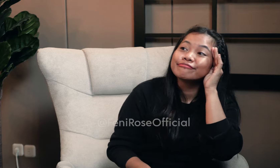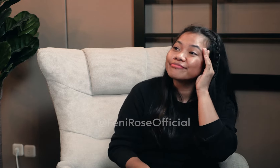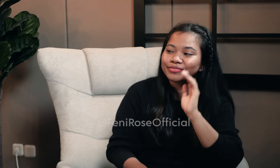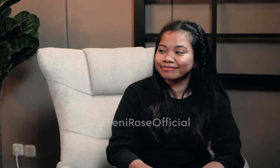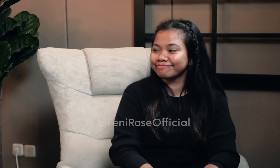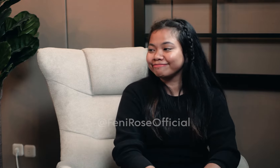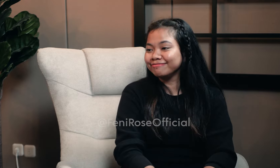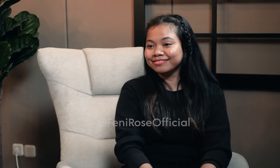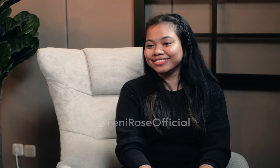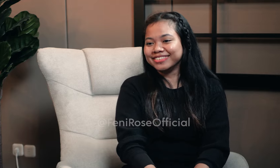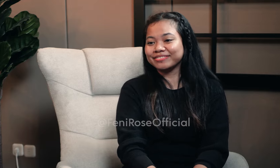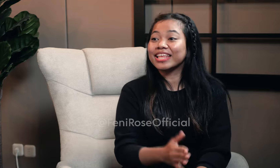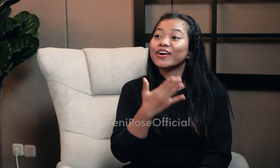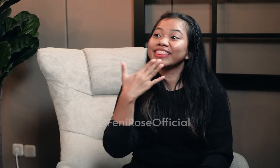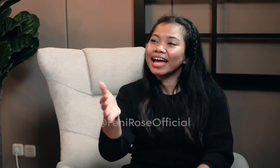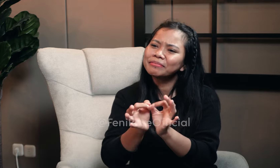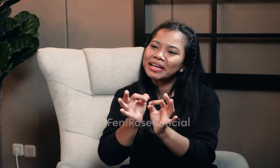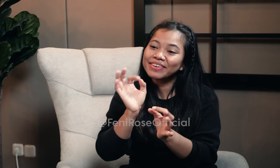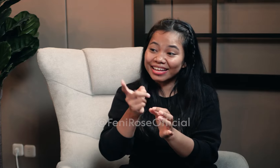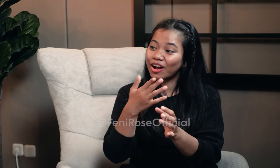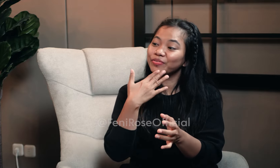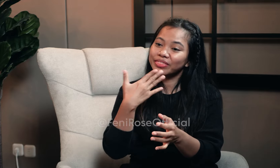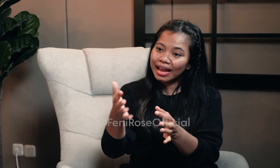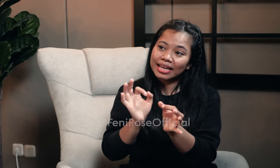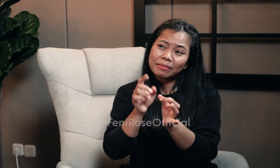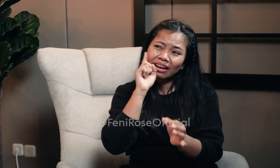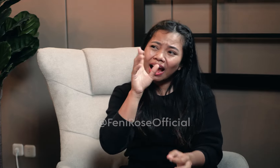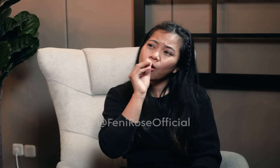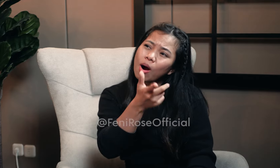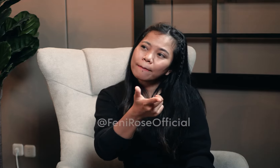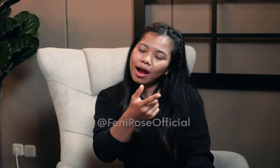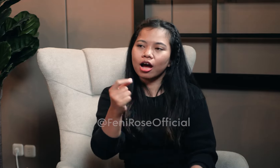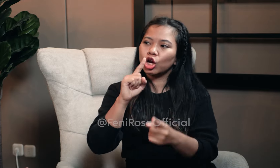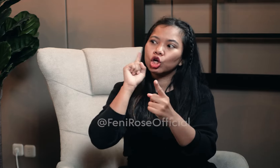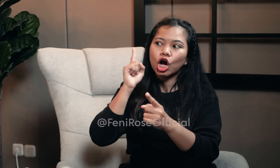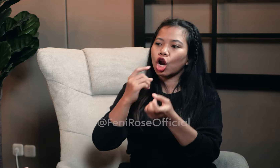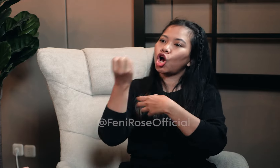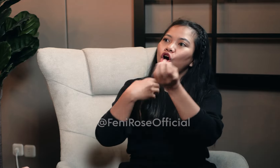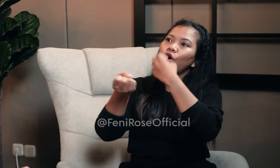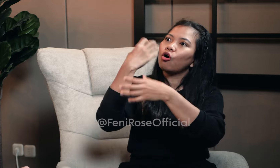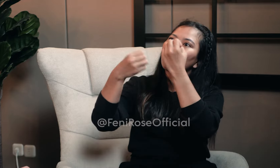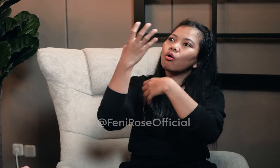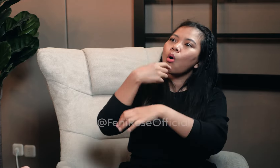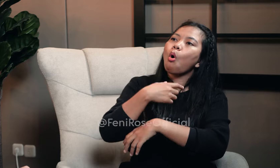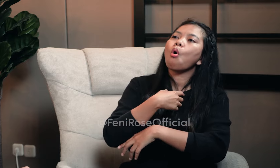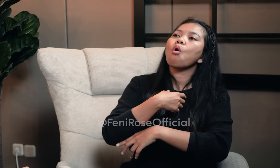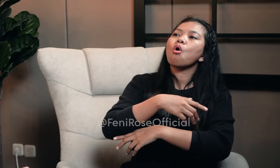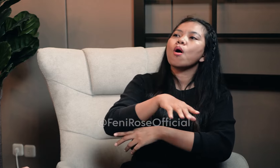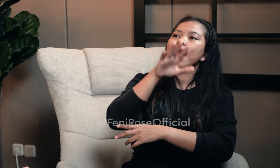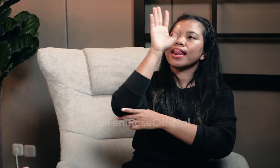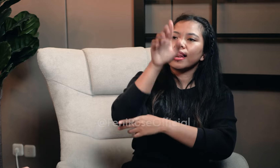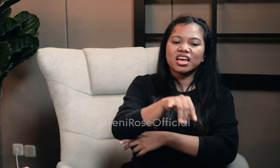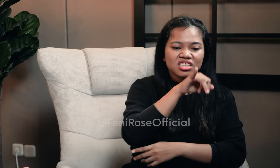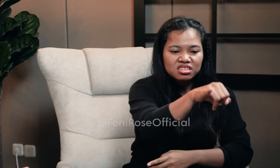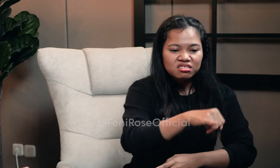malas ya nutup laptop ya udah selesai ada tanya beberapa JB dengar saya tanya beberapa JB dengar itu apa sih dia ngomong apa sih